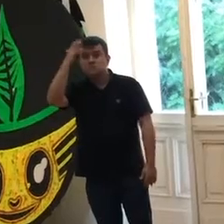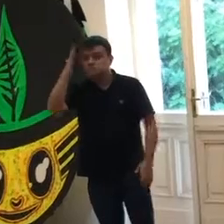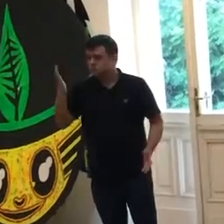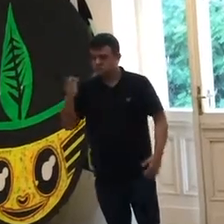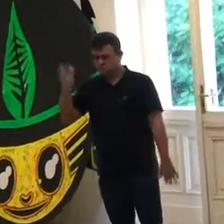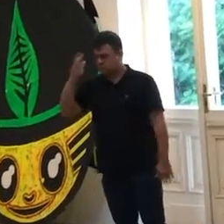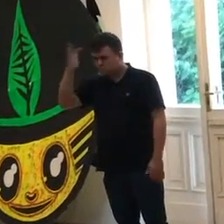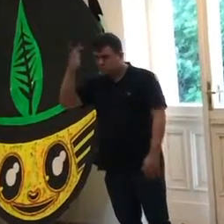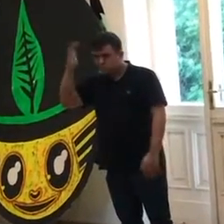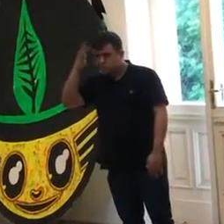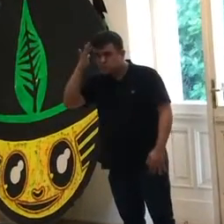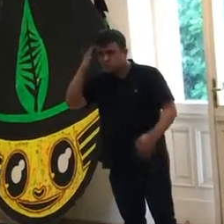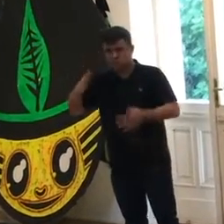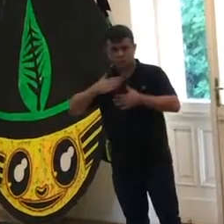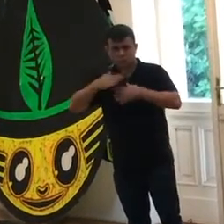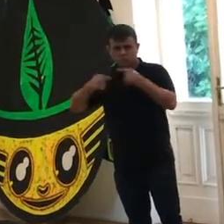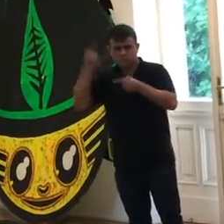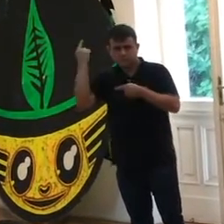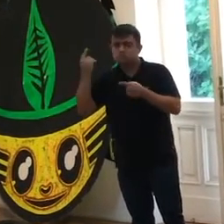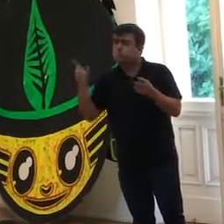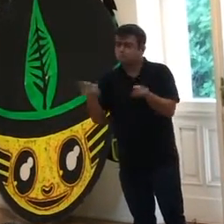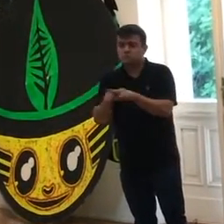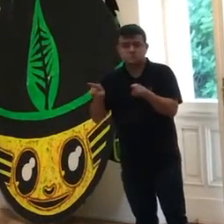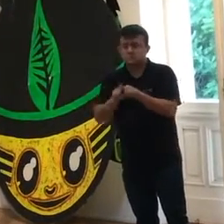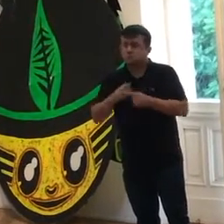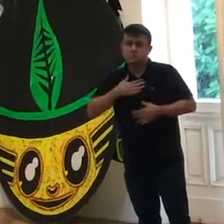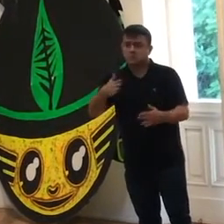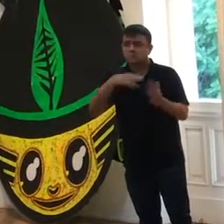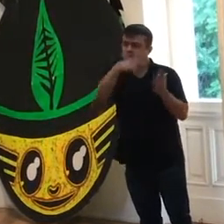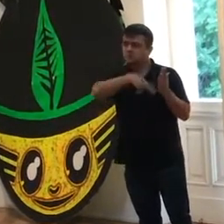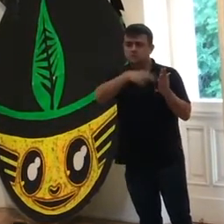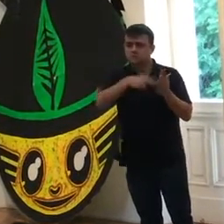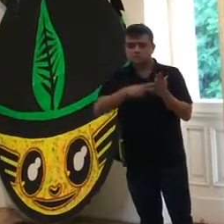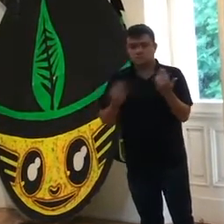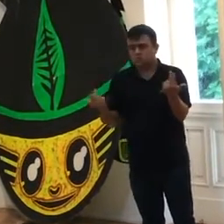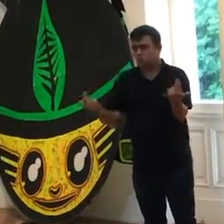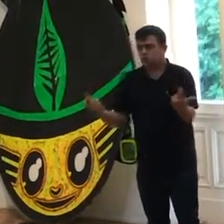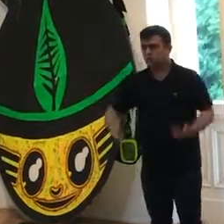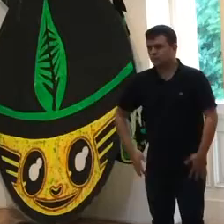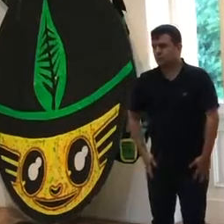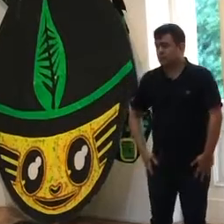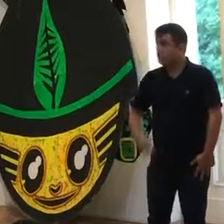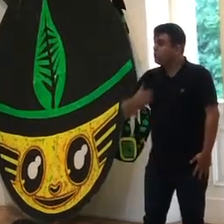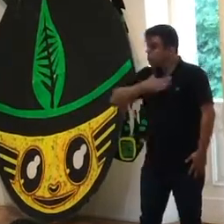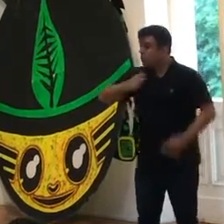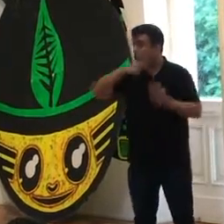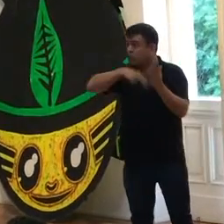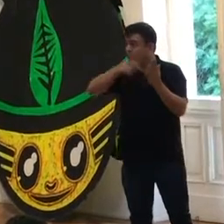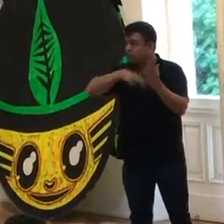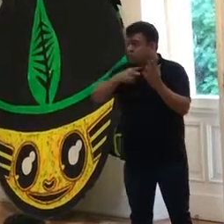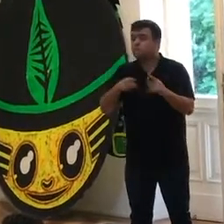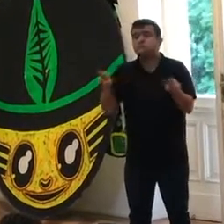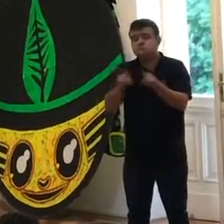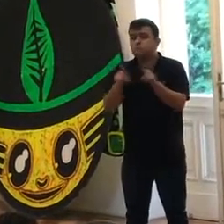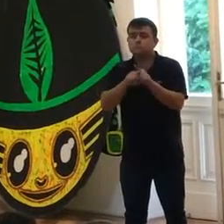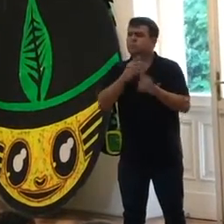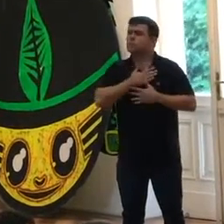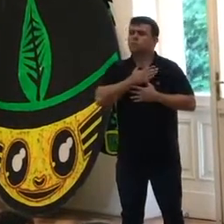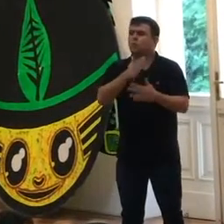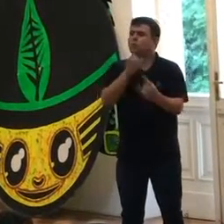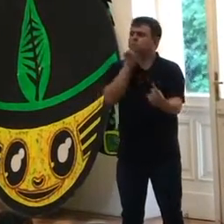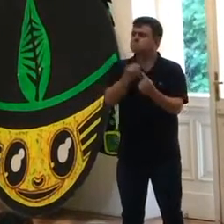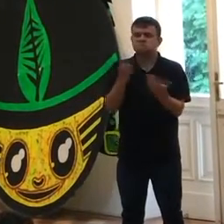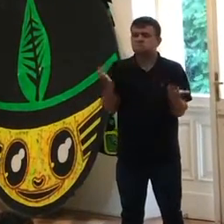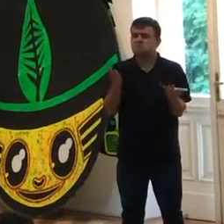ela não gostava de pensar, também não gostava de ler. E se ela também não gostava de ler, também não